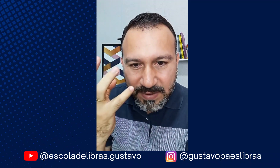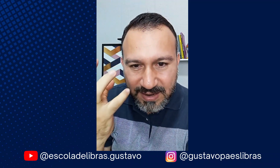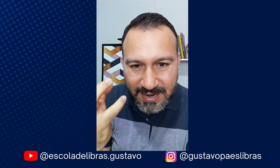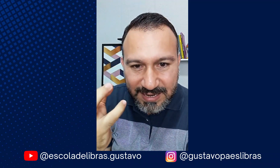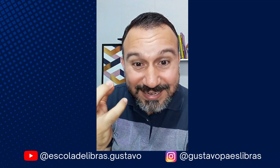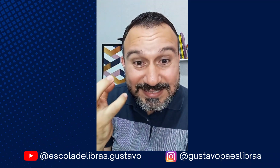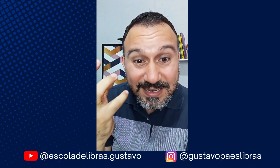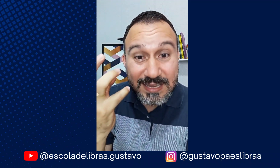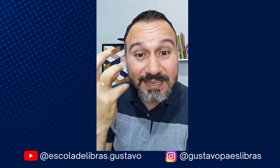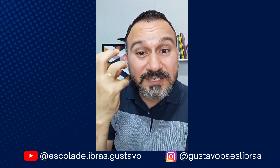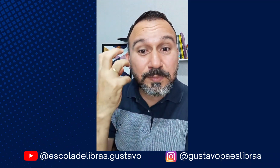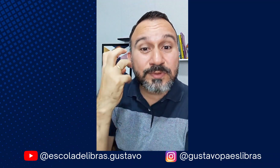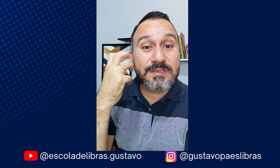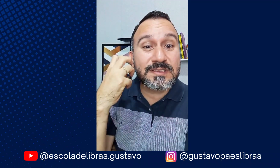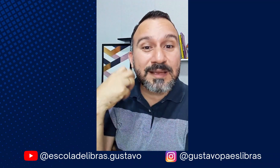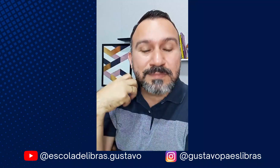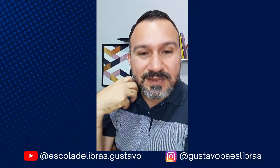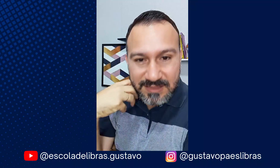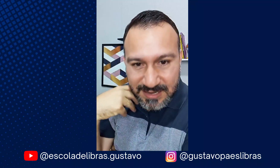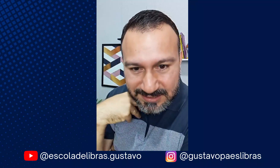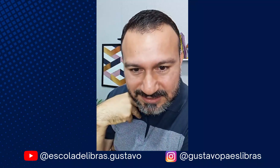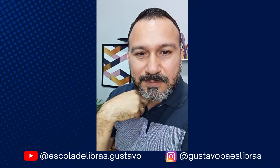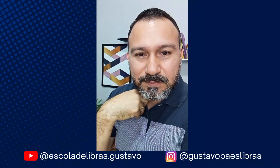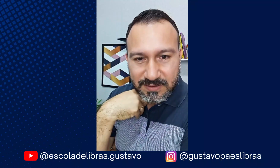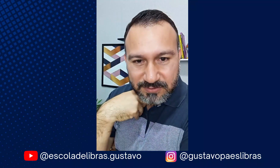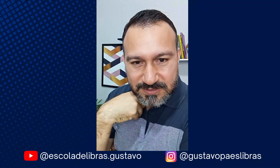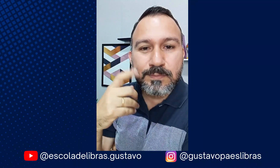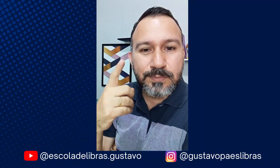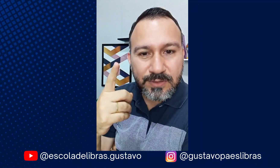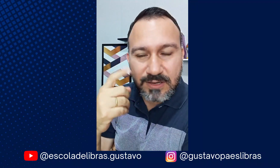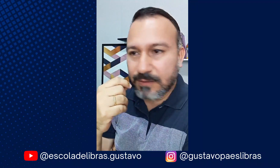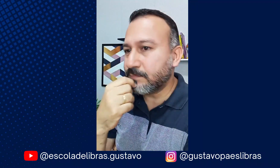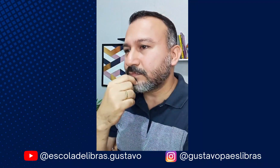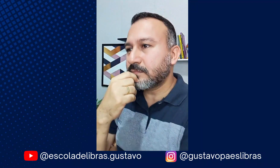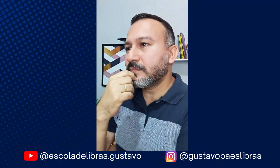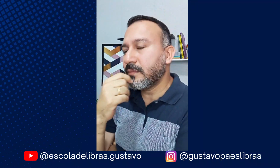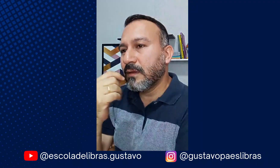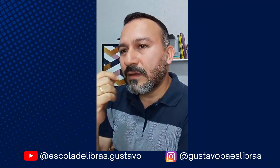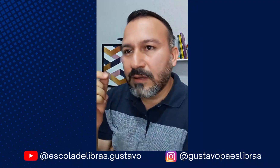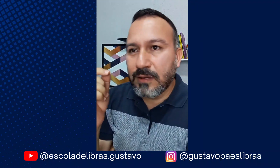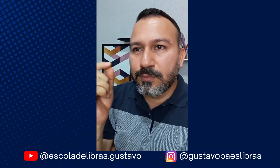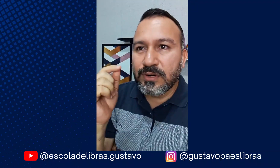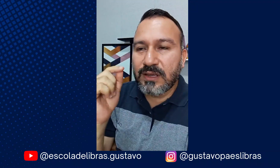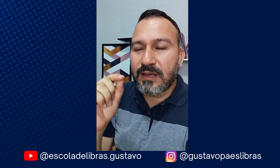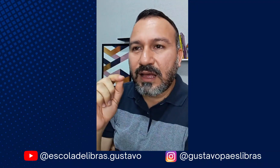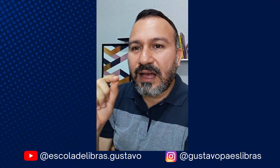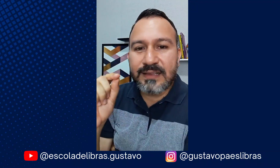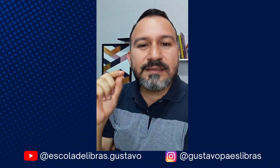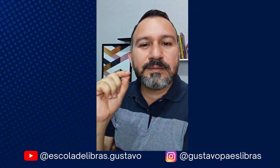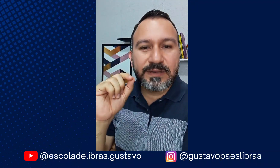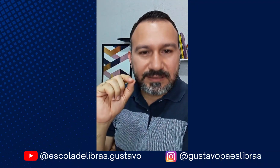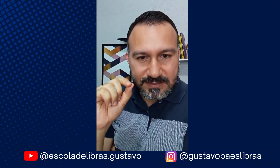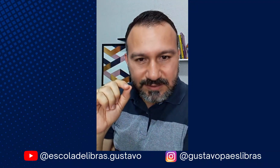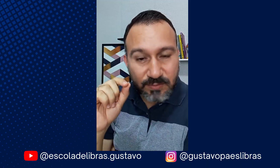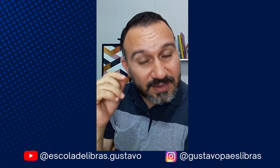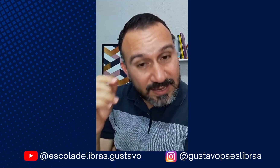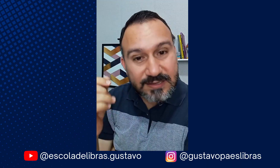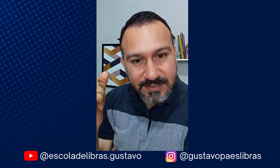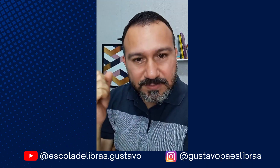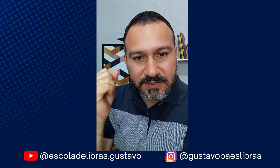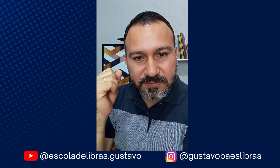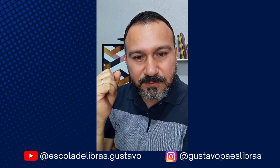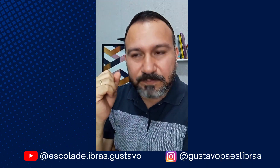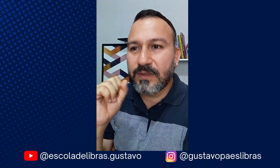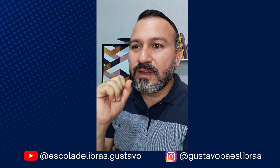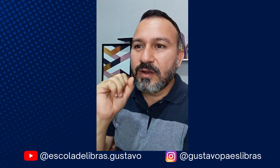não pegar essa responsabilidade para você. Por quê? Porque a interpretação é